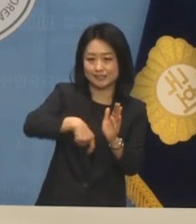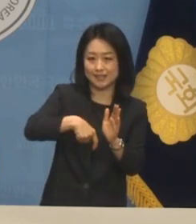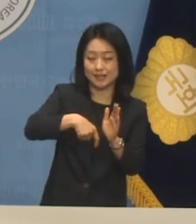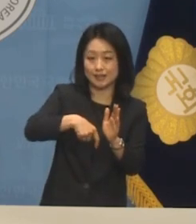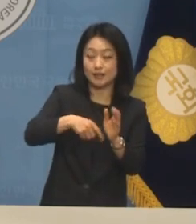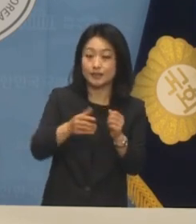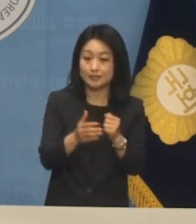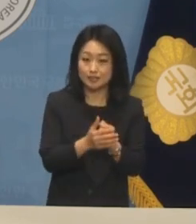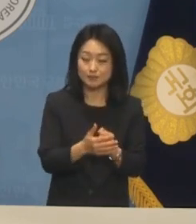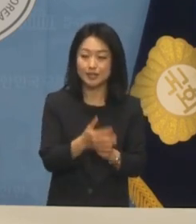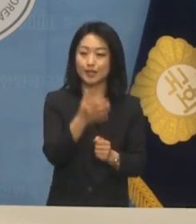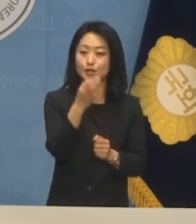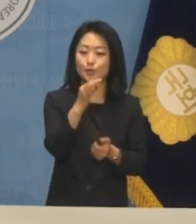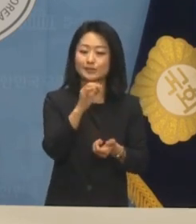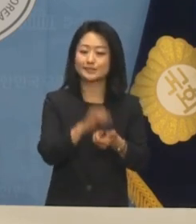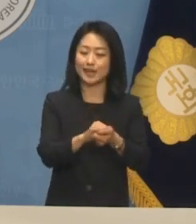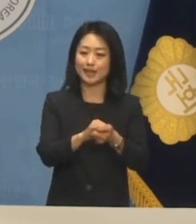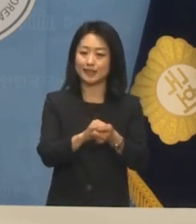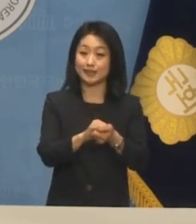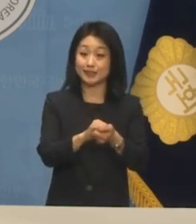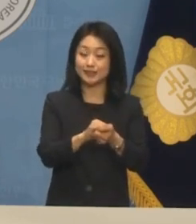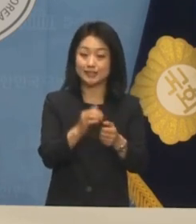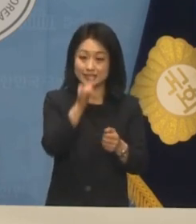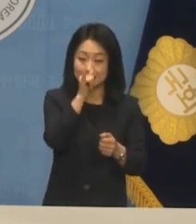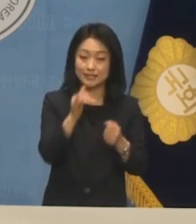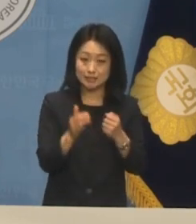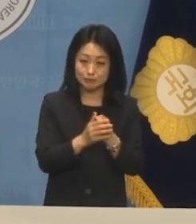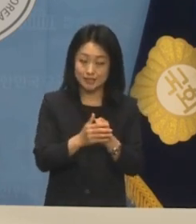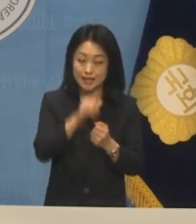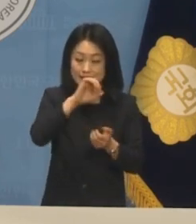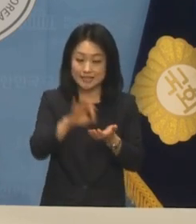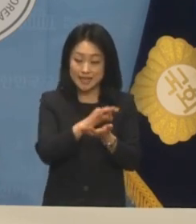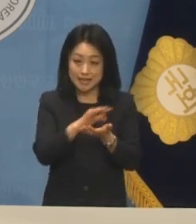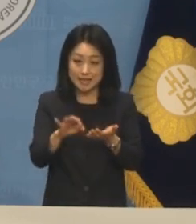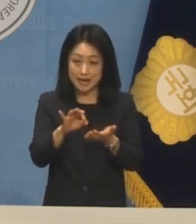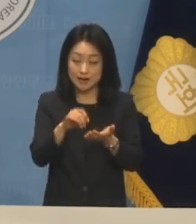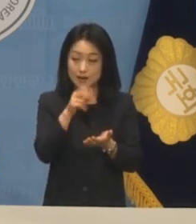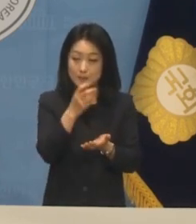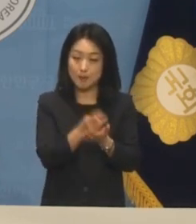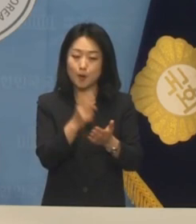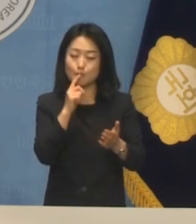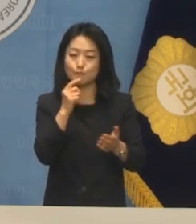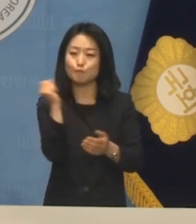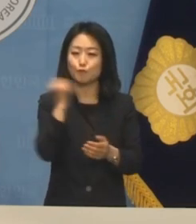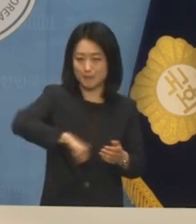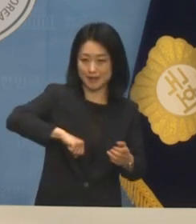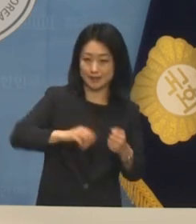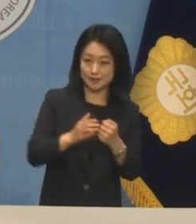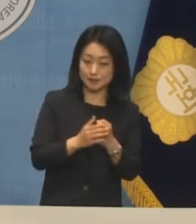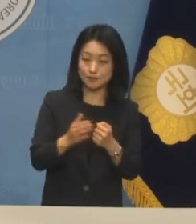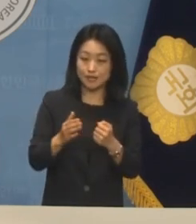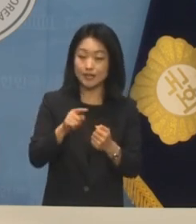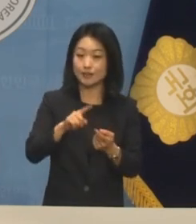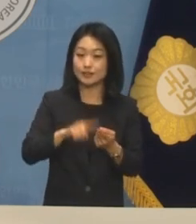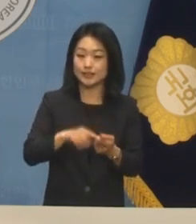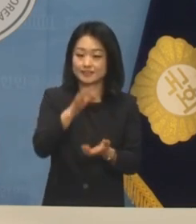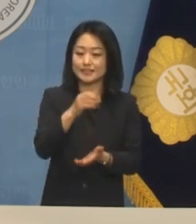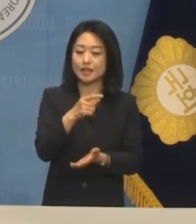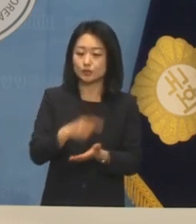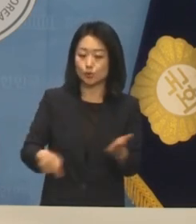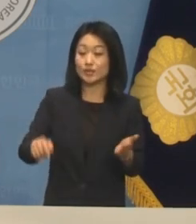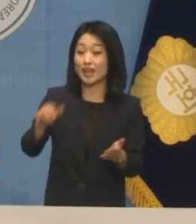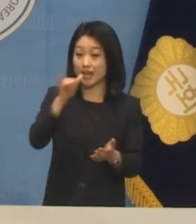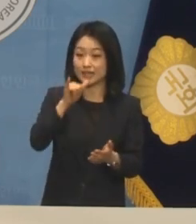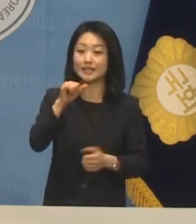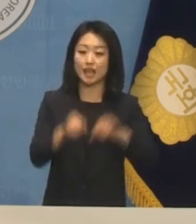제한된 금액을 사용하기 위해 정부 예산 집행 지침을 위반하여 공공기관에 대하여 재산상 손해를